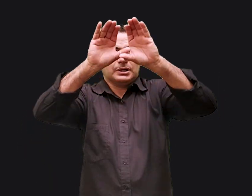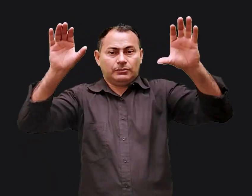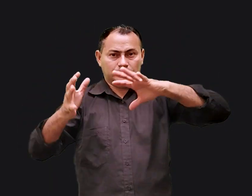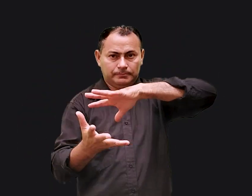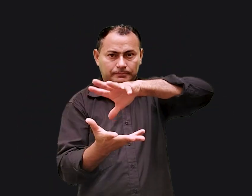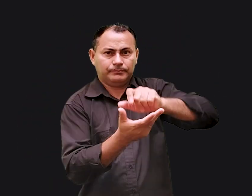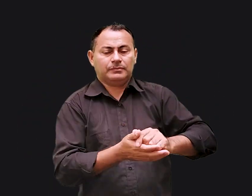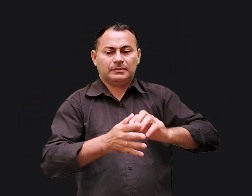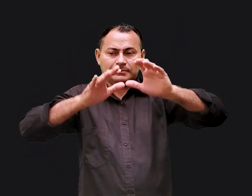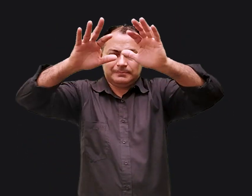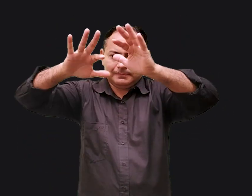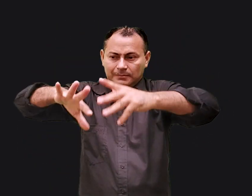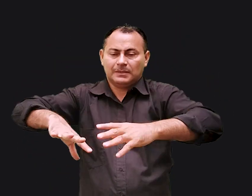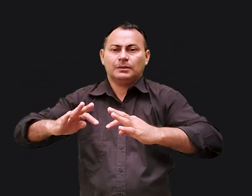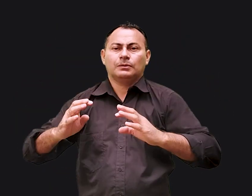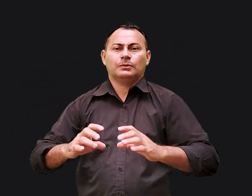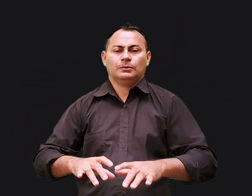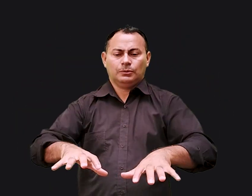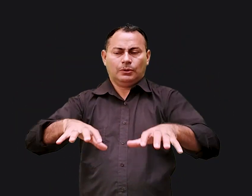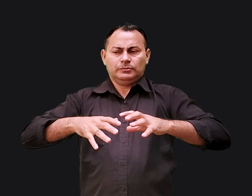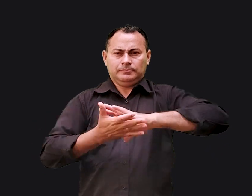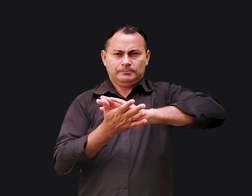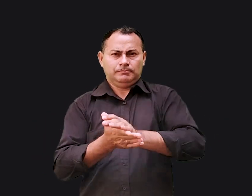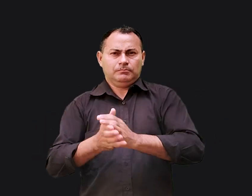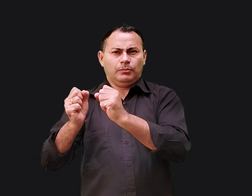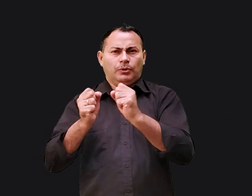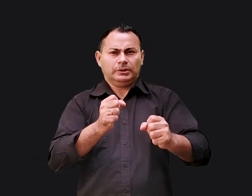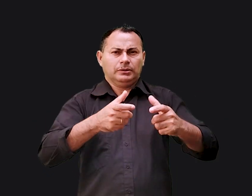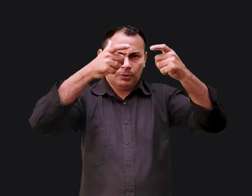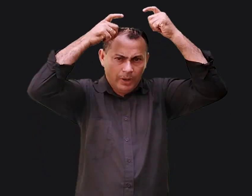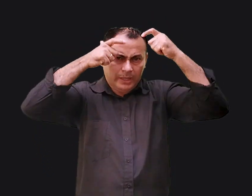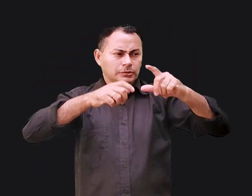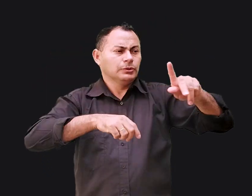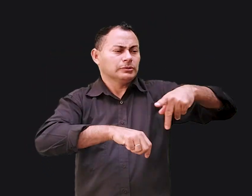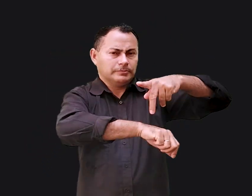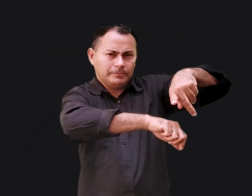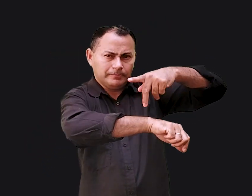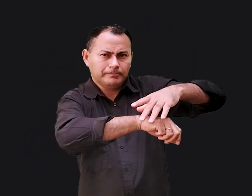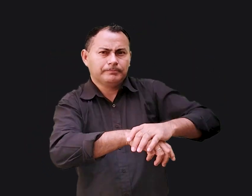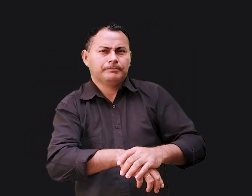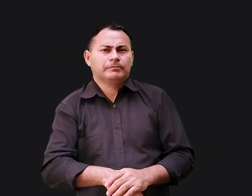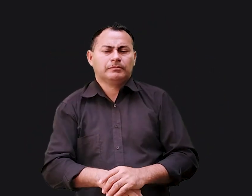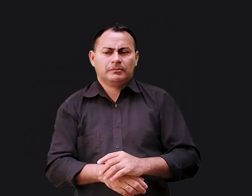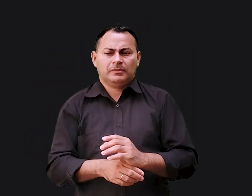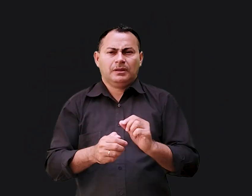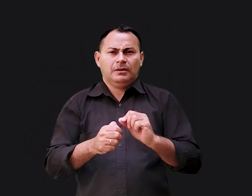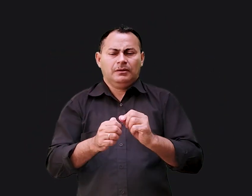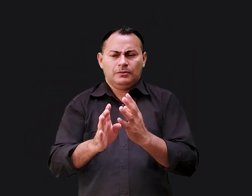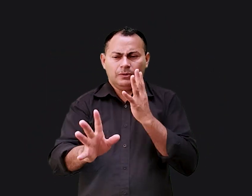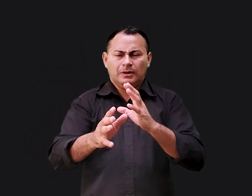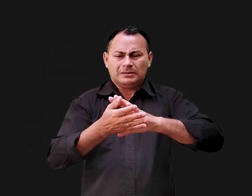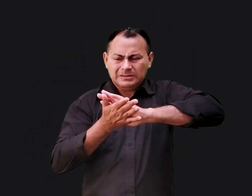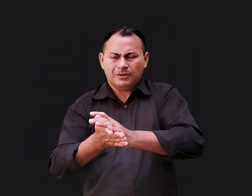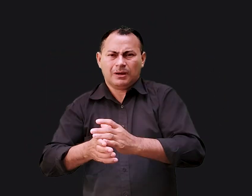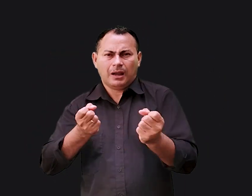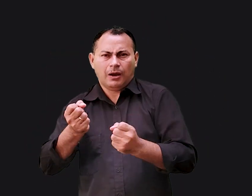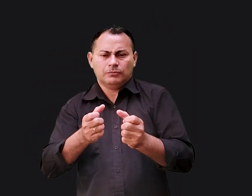terra. Derrubarei tronos e destruirei o poder dos reinos estrangeiros. Virarei os carros e os seus